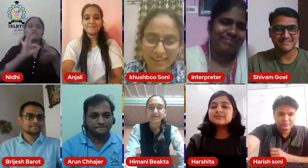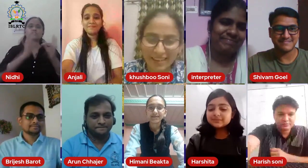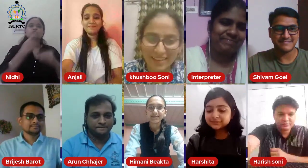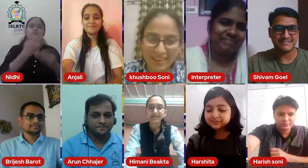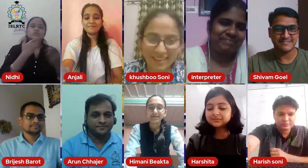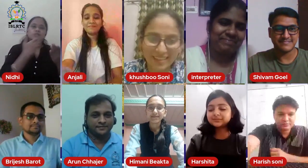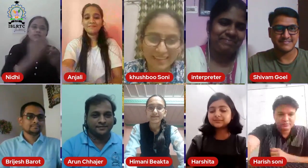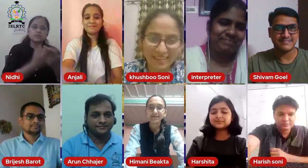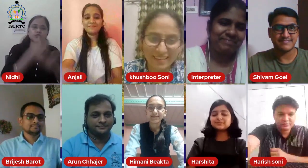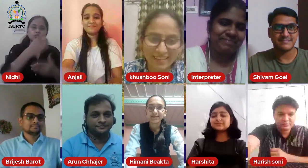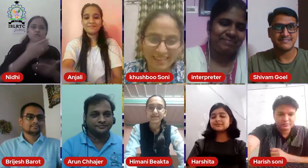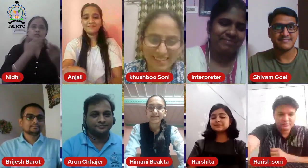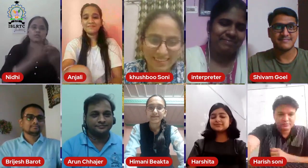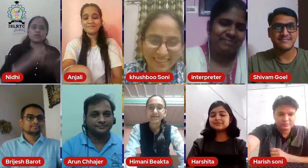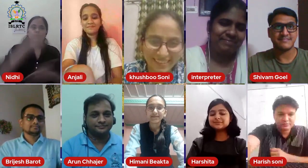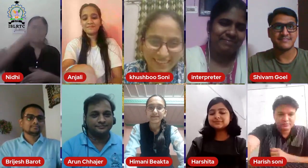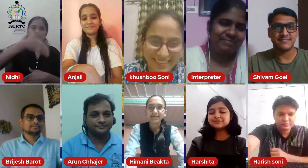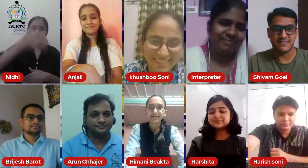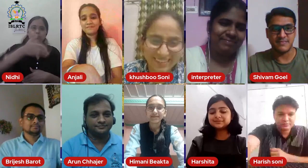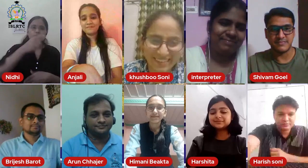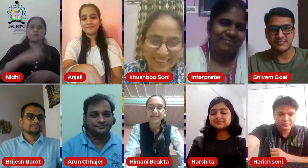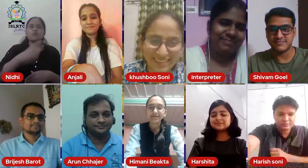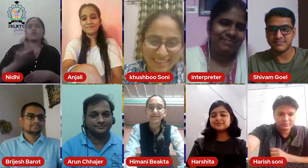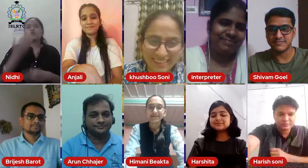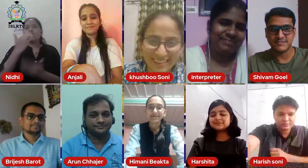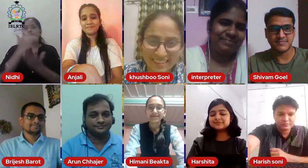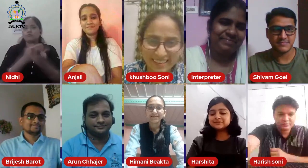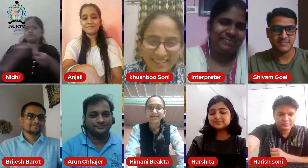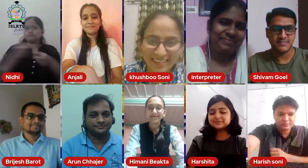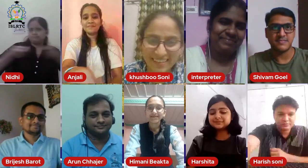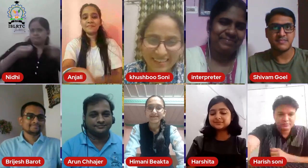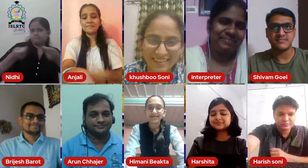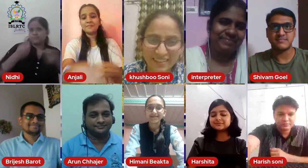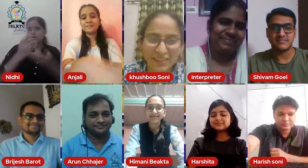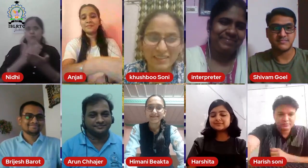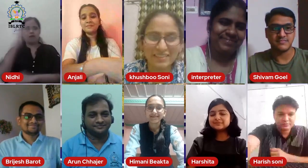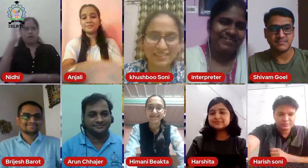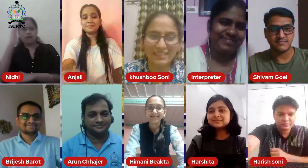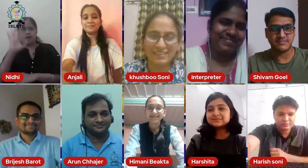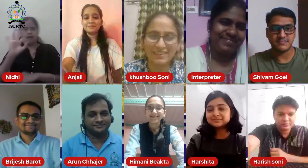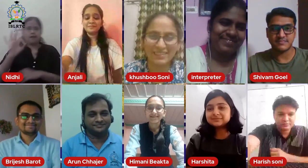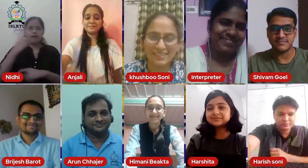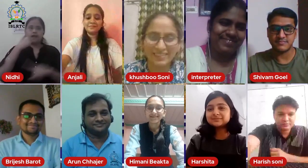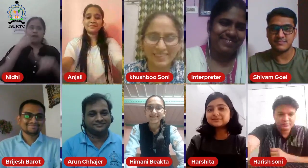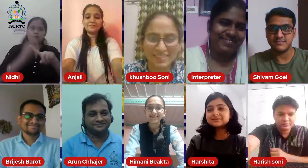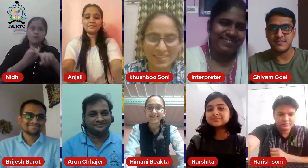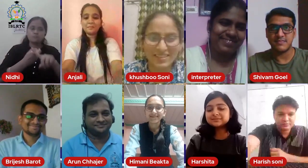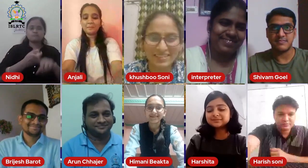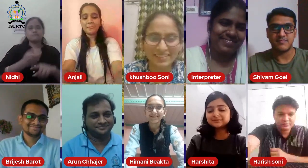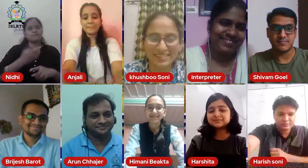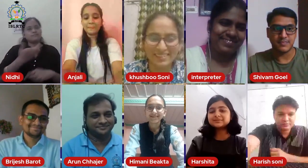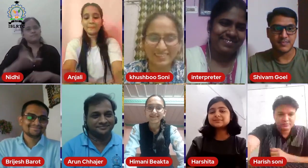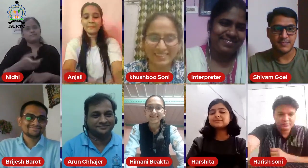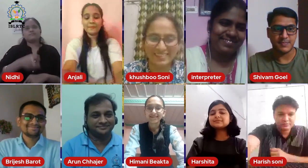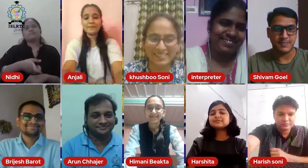आपने इतना अच्छा संचालन किया और बहुत अच्छे से प्रोग्राम ऑर्गेनाइज किया। खुशबू को बहुत बहुत धन्यवाद, बहुत बहुत